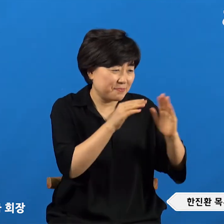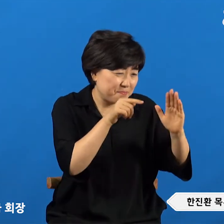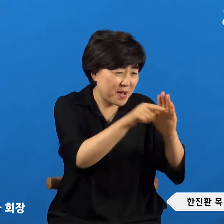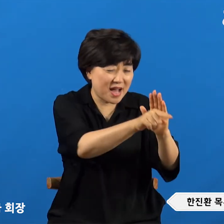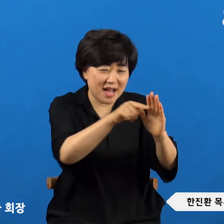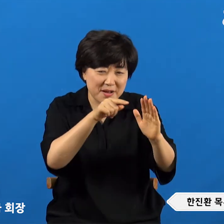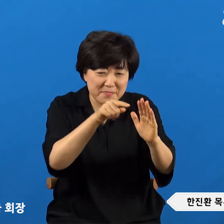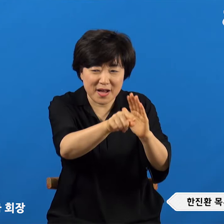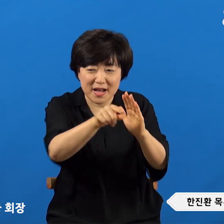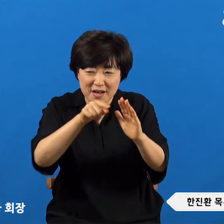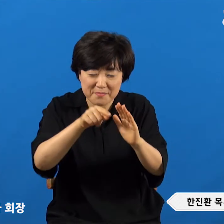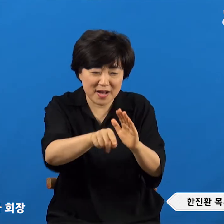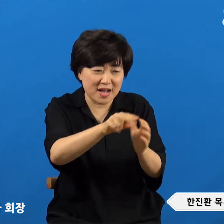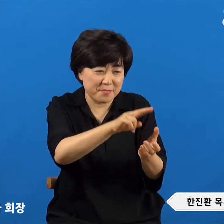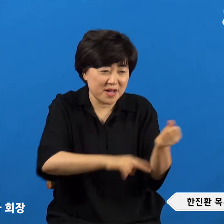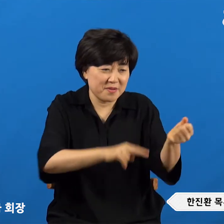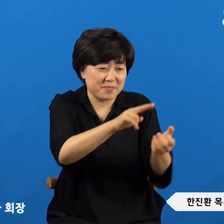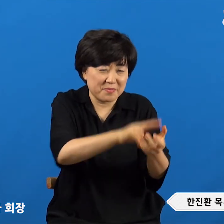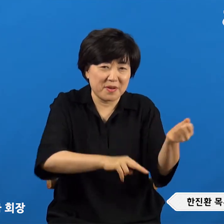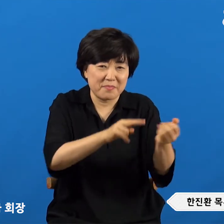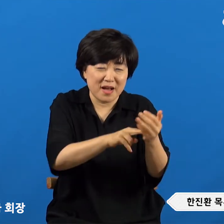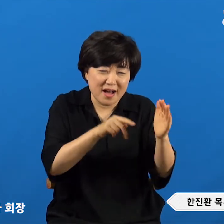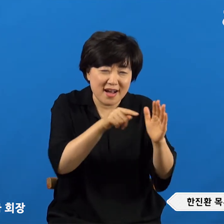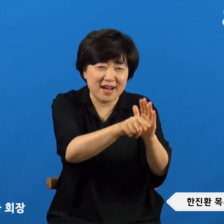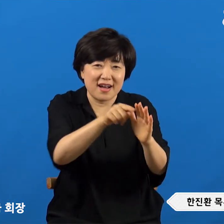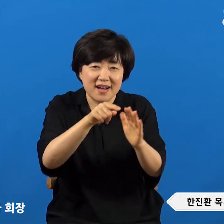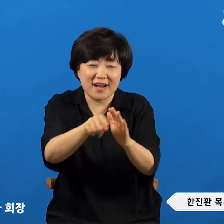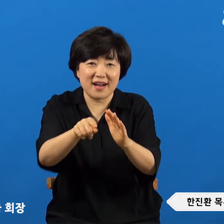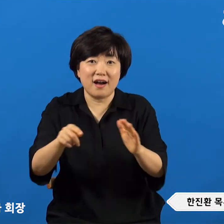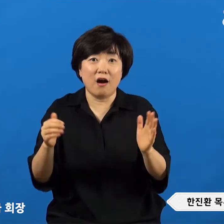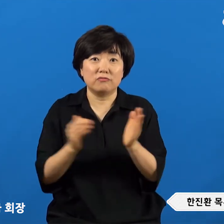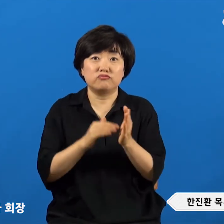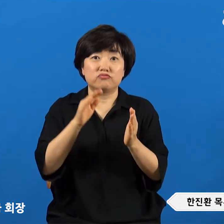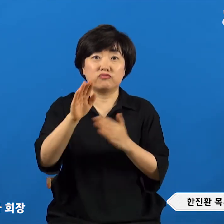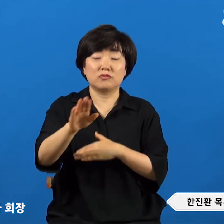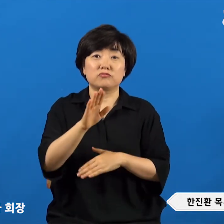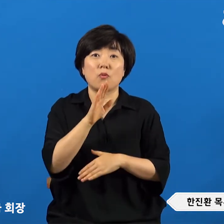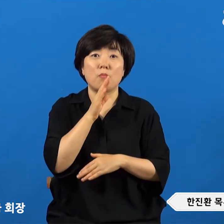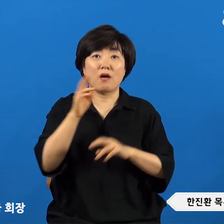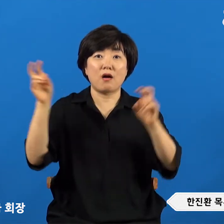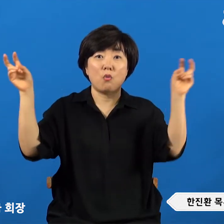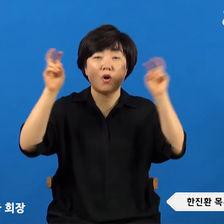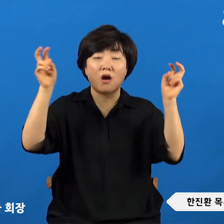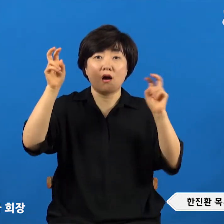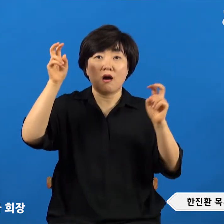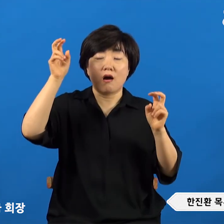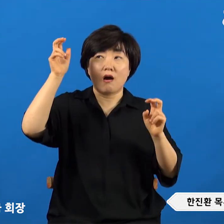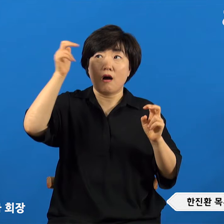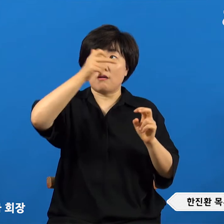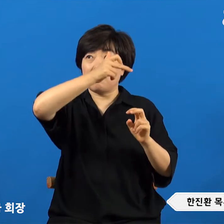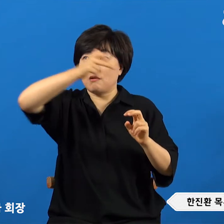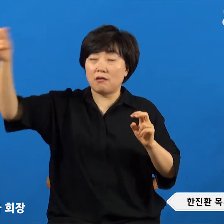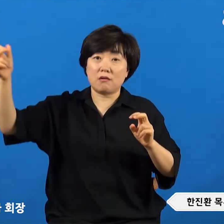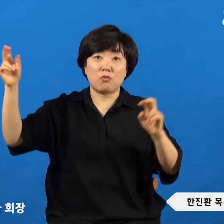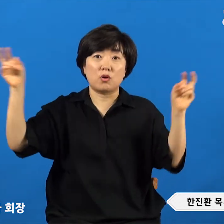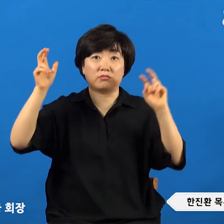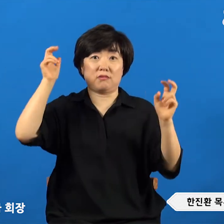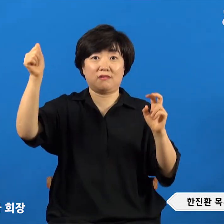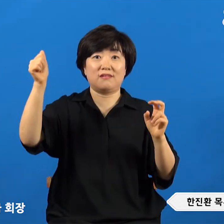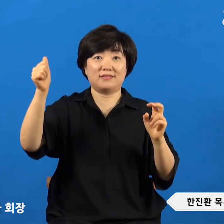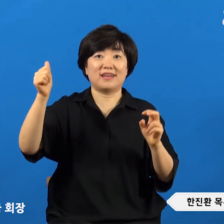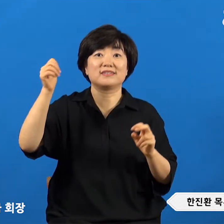대그룹을 재계 30위권에 해당하는 웅진그룹 이루고 회장까지 됐습니다. 그런데 그분은